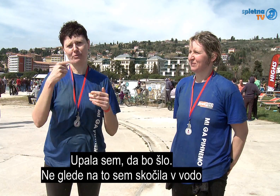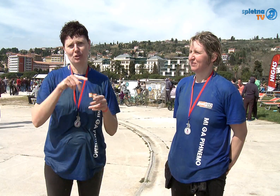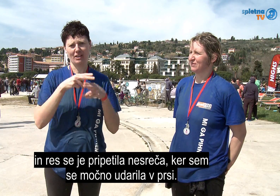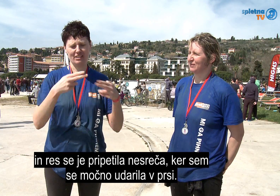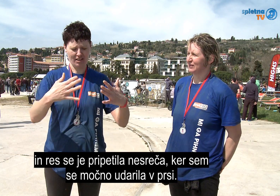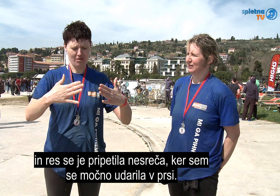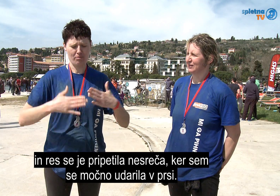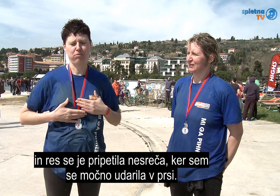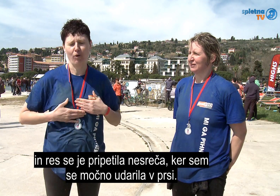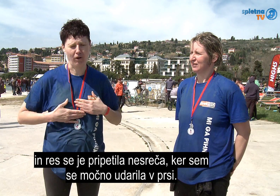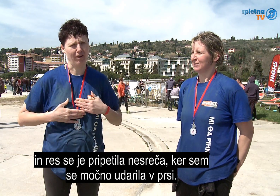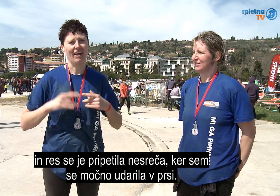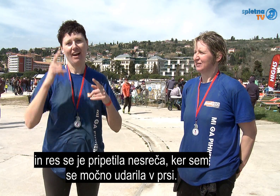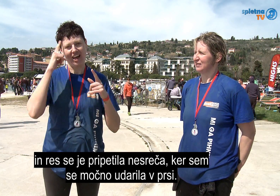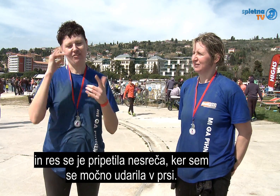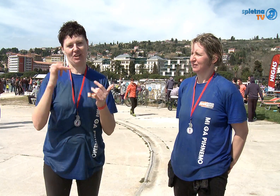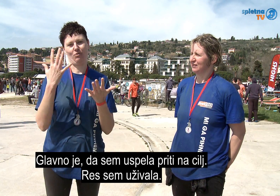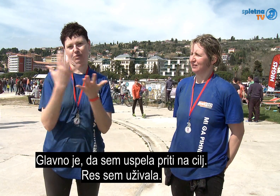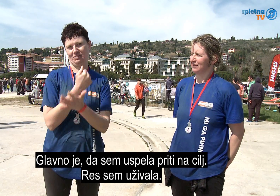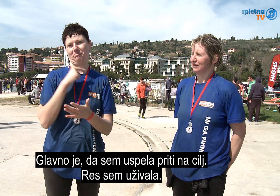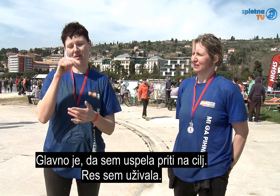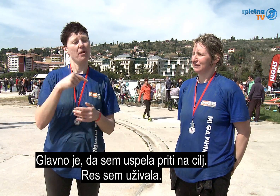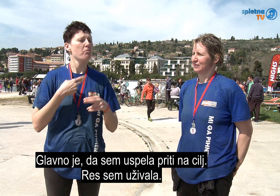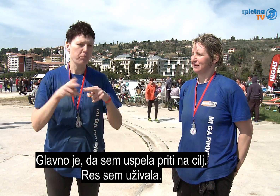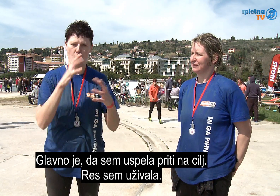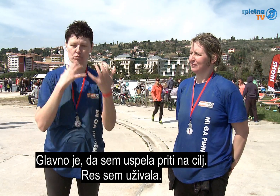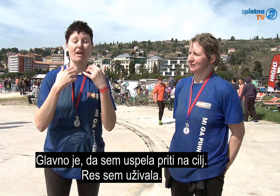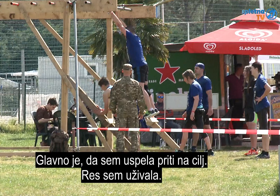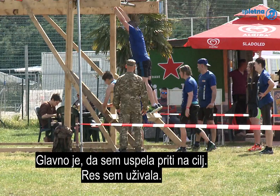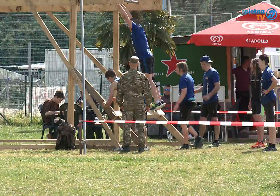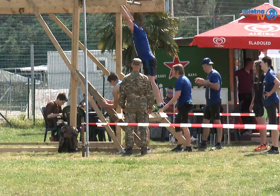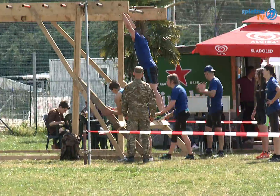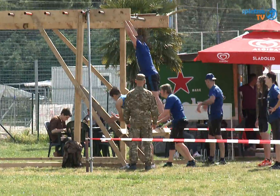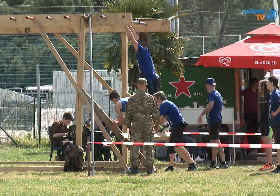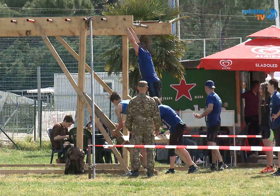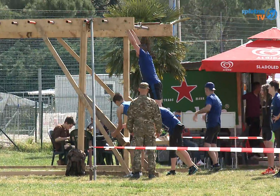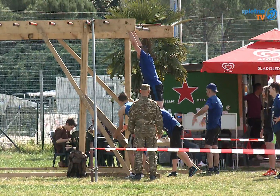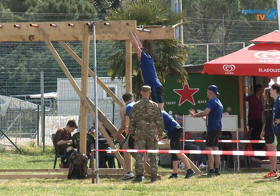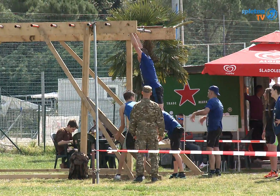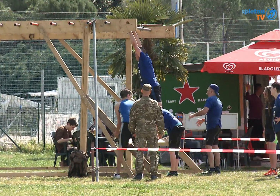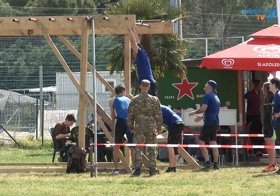Novi gladiatorji, še prej pa jih čaka gladiatorska arena.